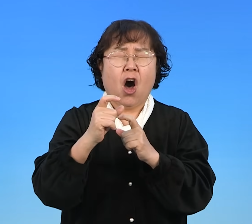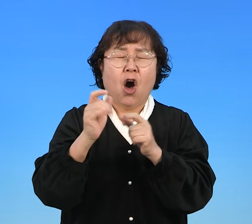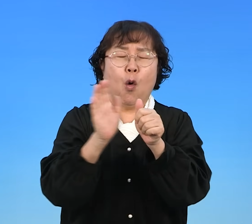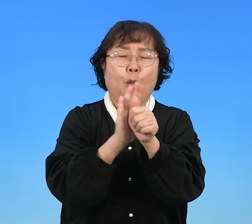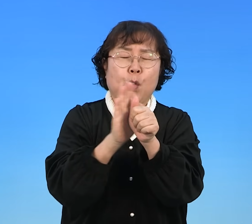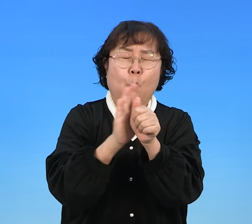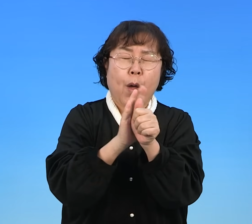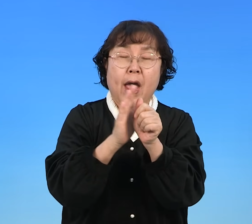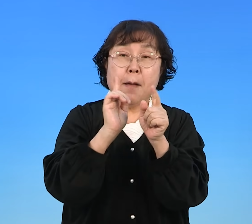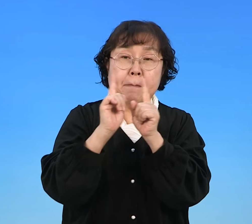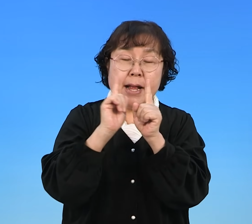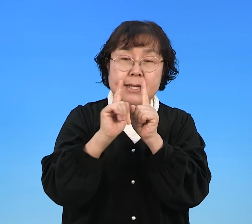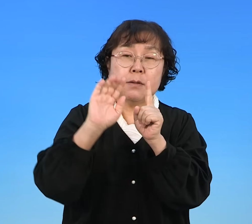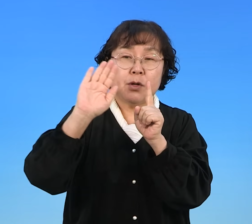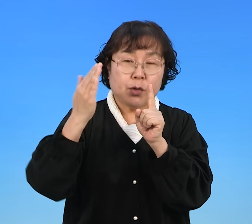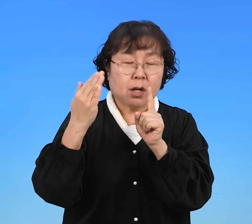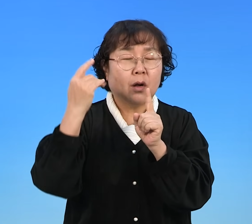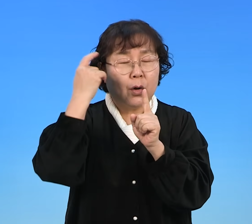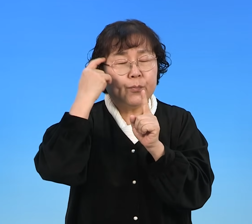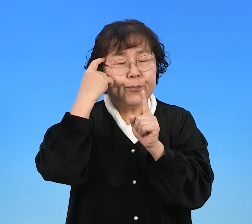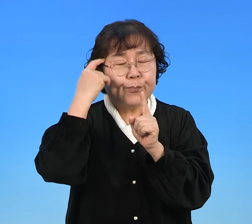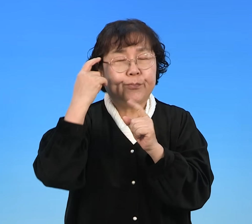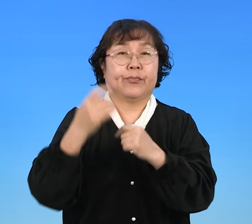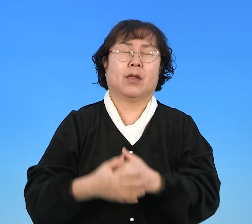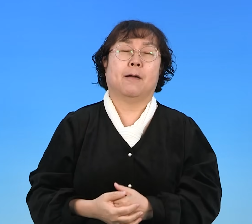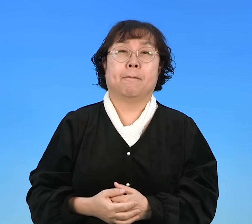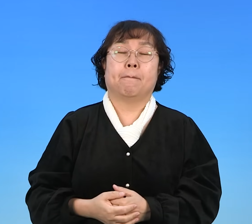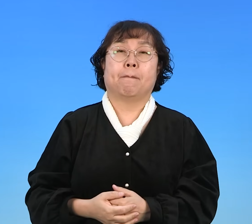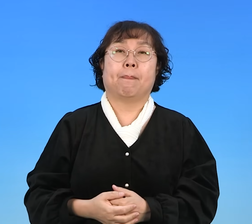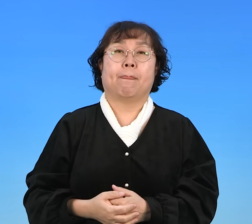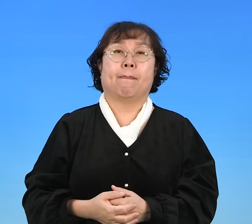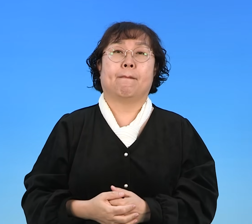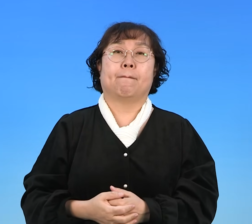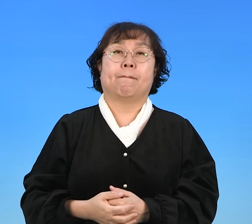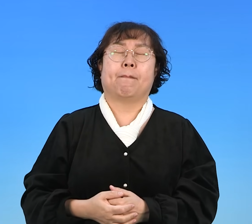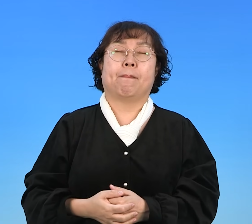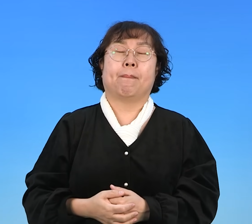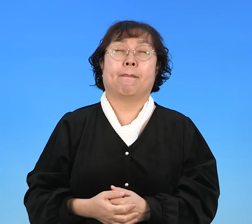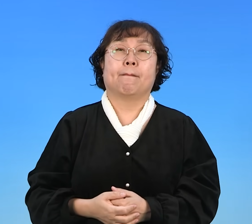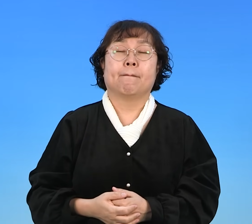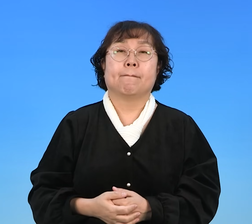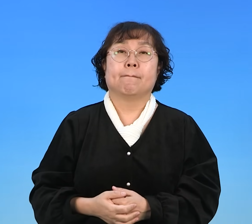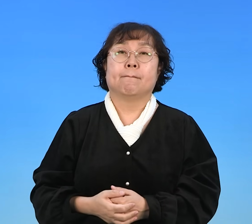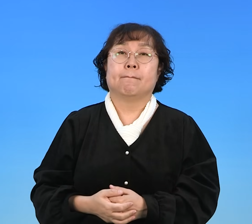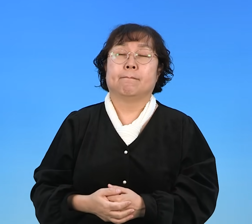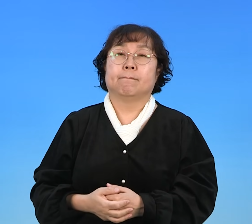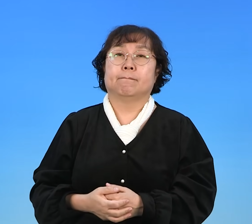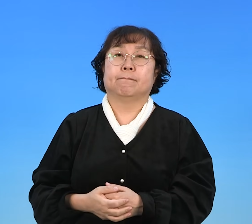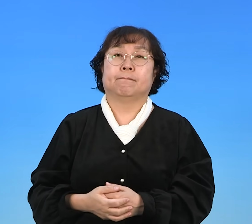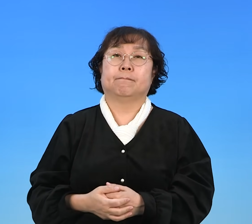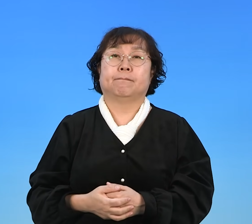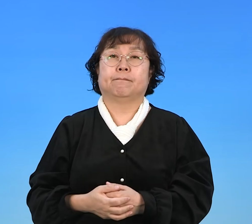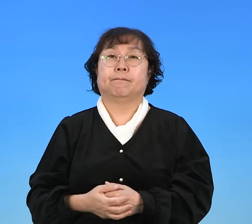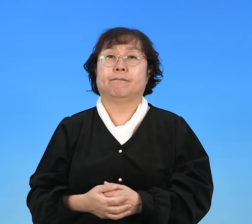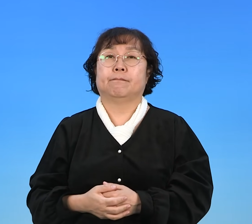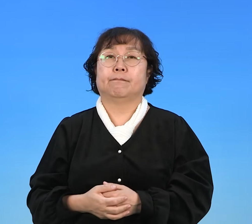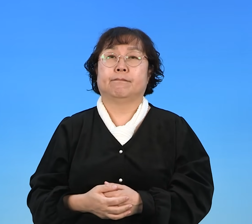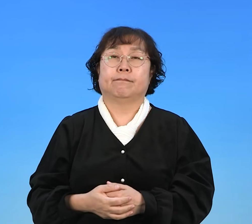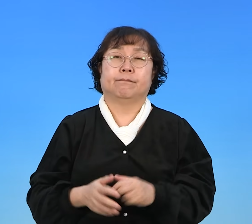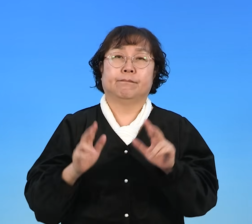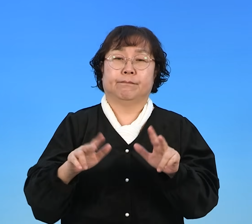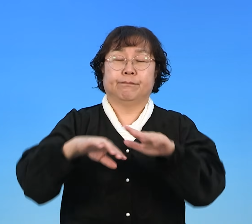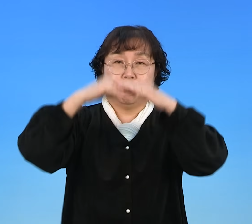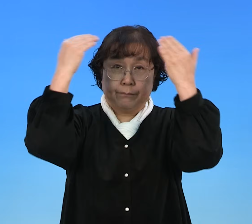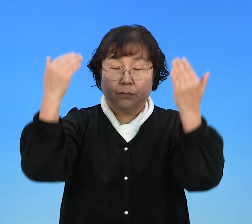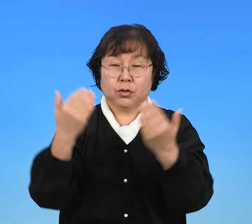위하여 주시는 말씀이라고 그렇게 받으시면 될 것 같습니다. 제가 오늘 이제 우리 모두가 다 이렇게 세상